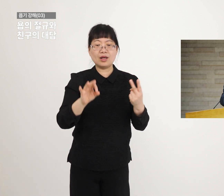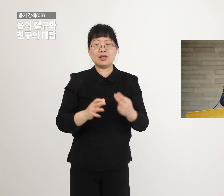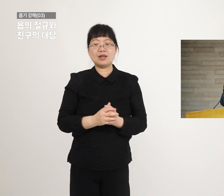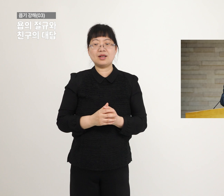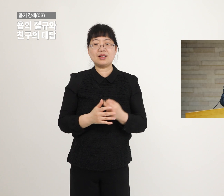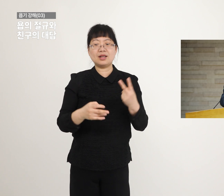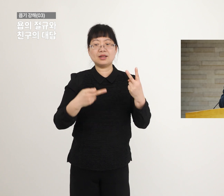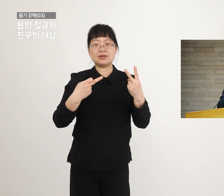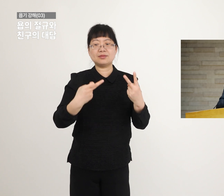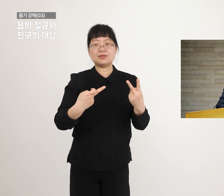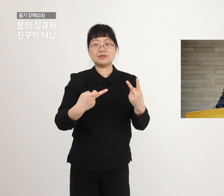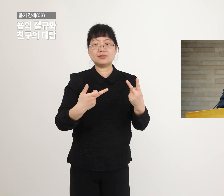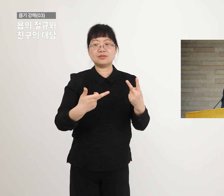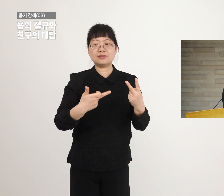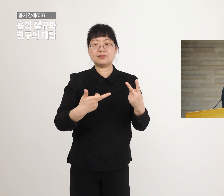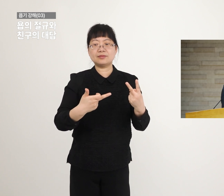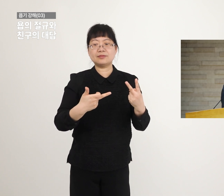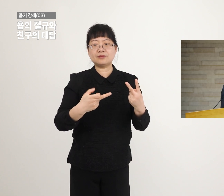12절을 보세요.